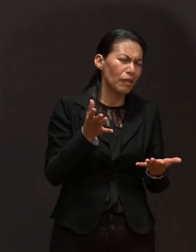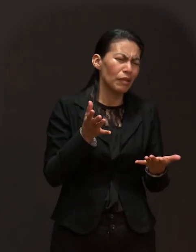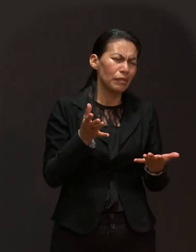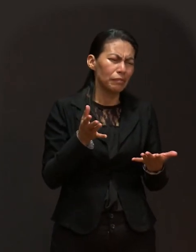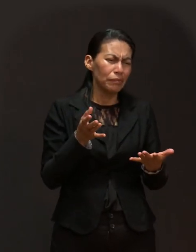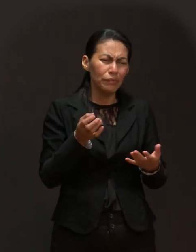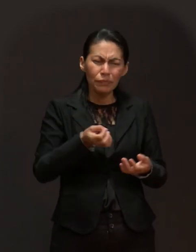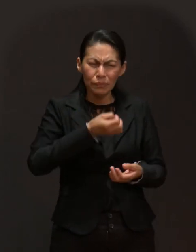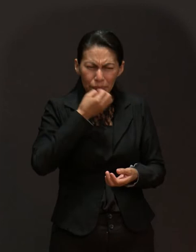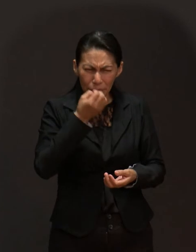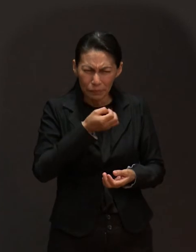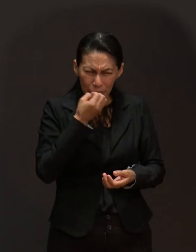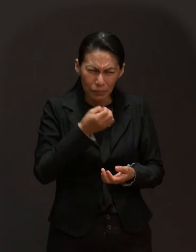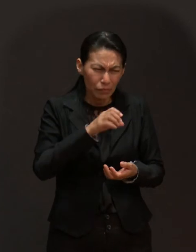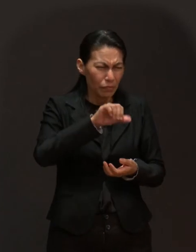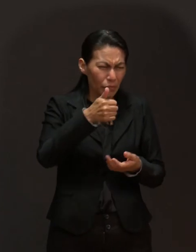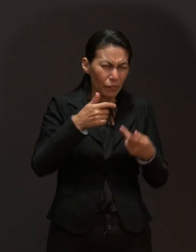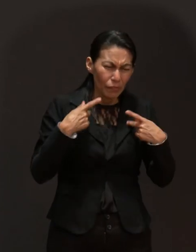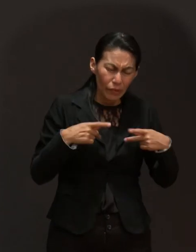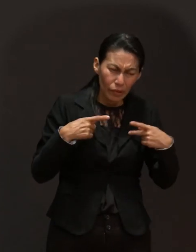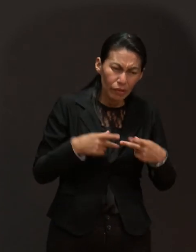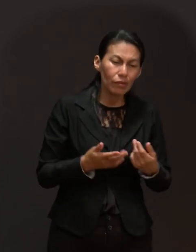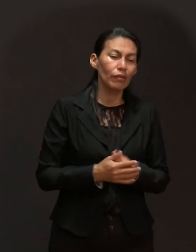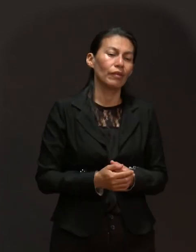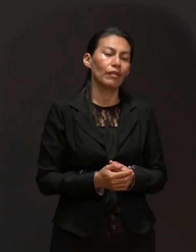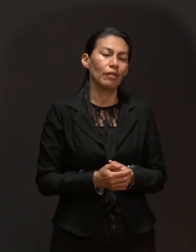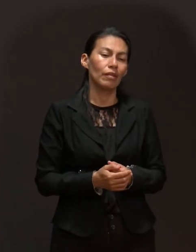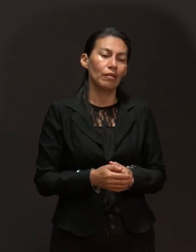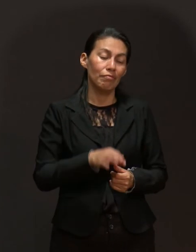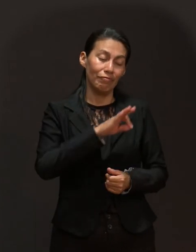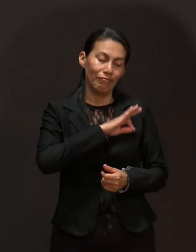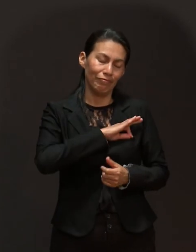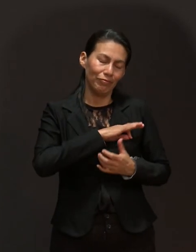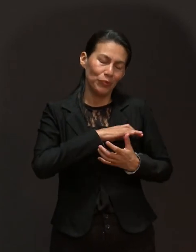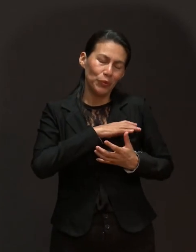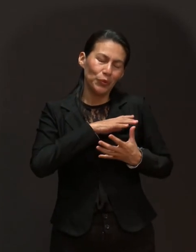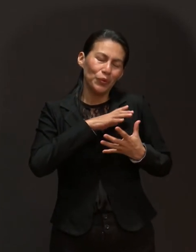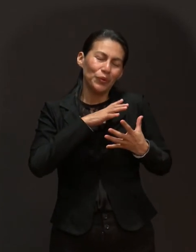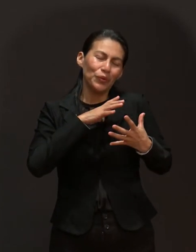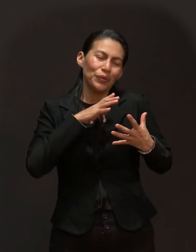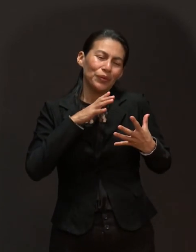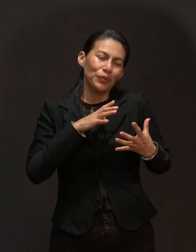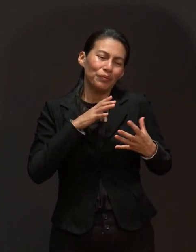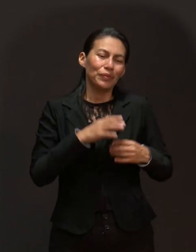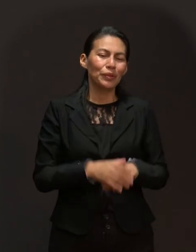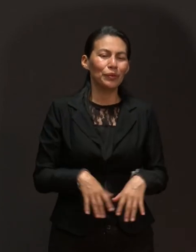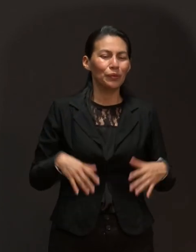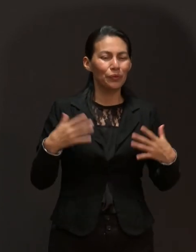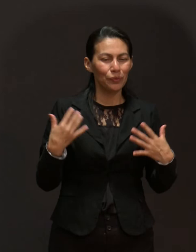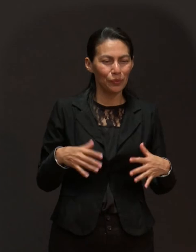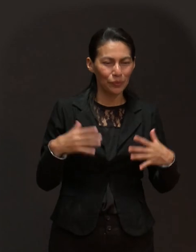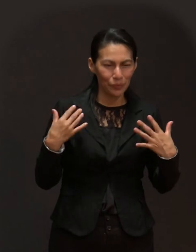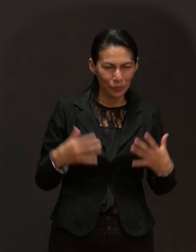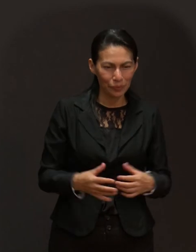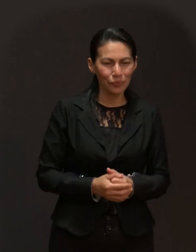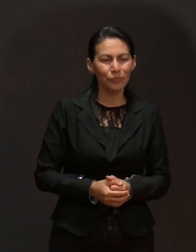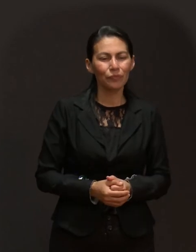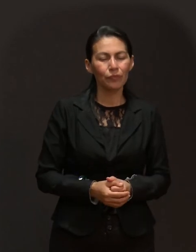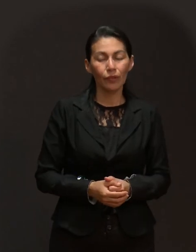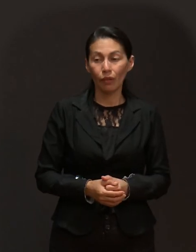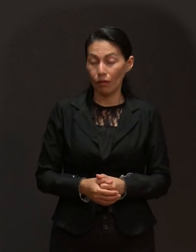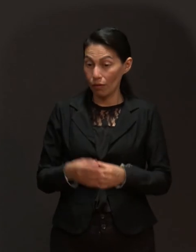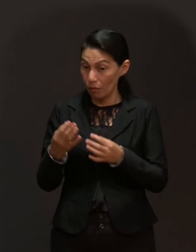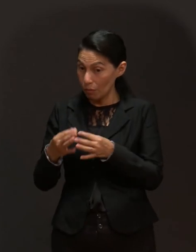hermanas hacer la oración intercesora fortaleció mi fe es muy